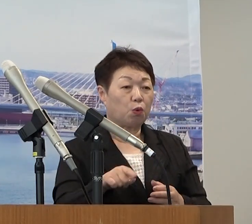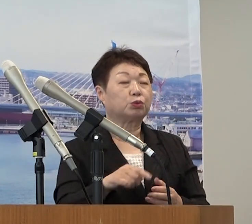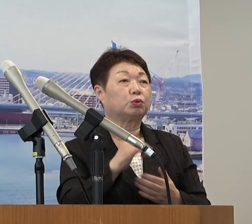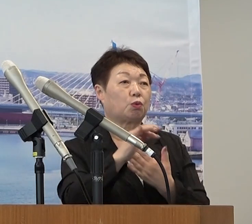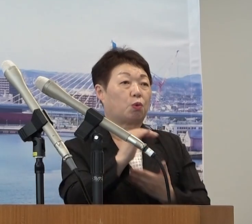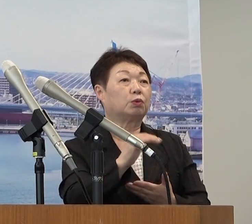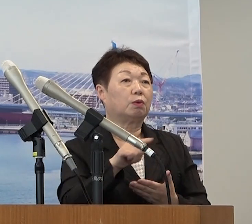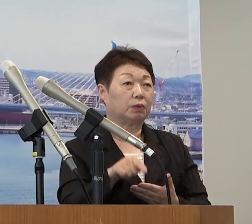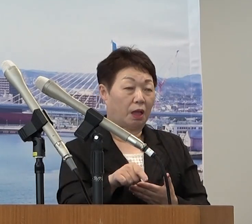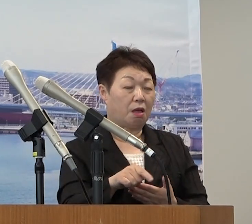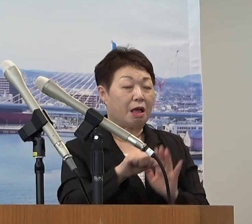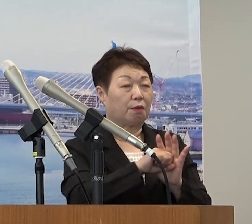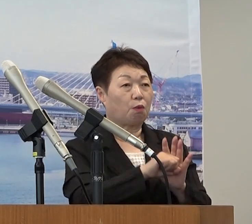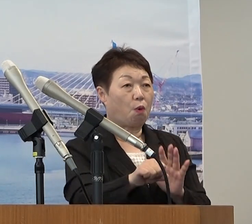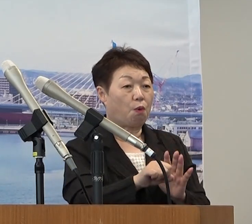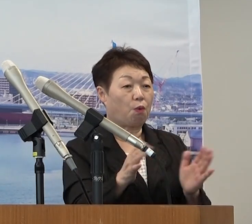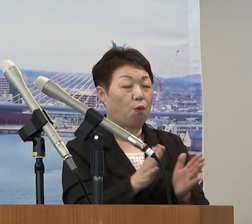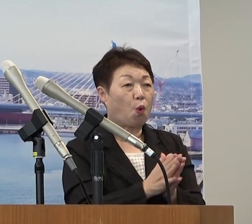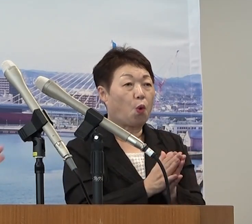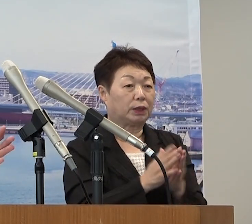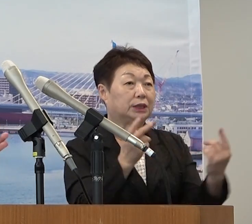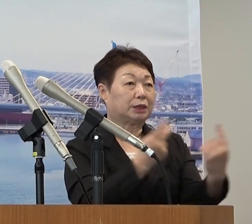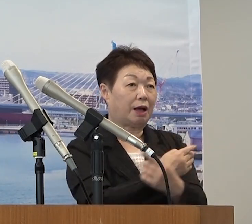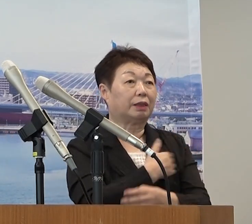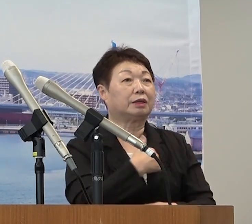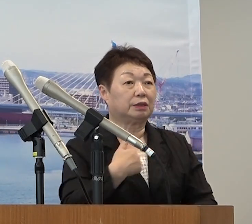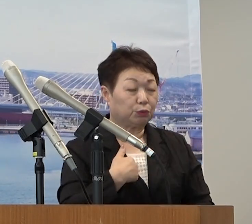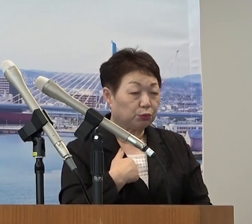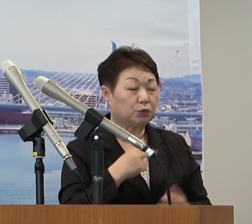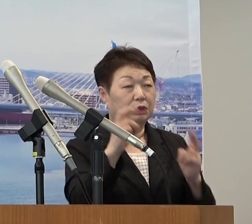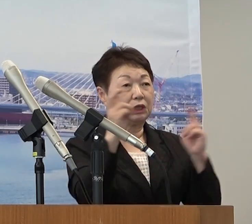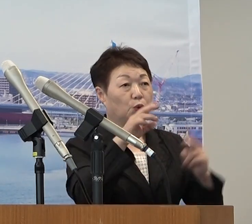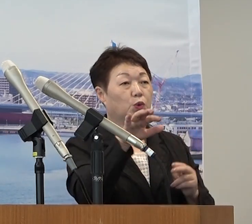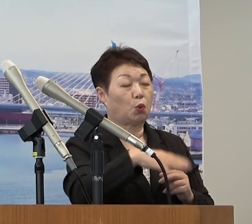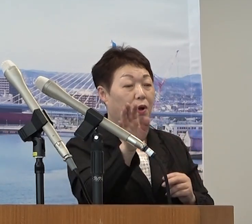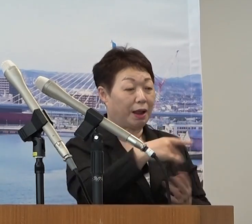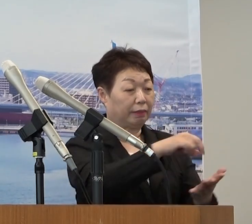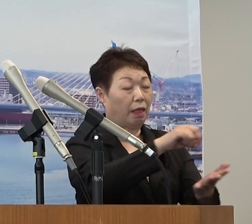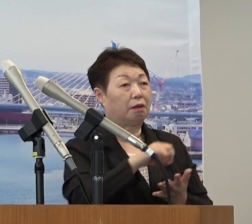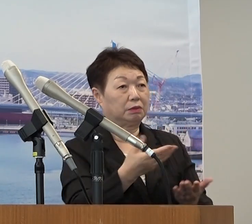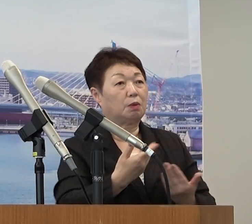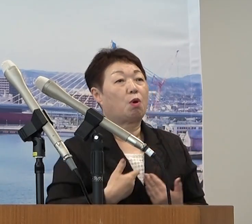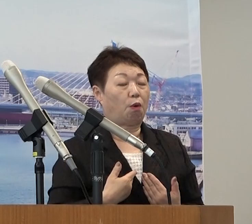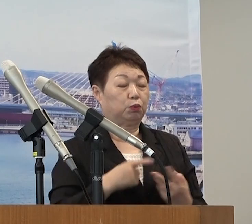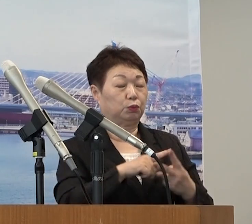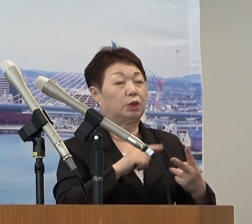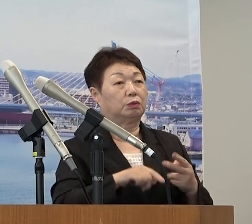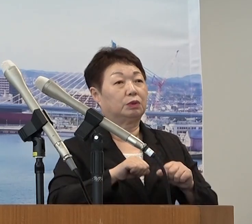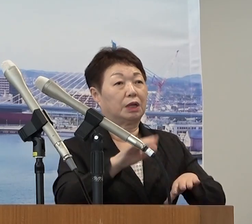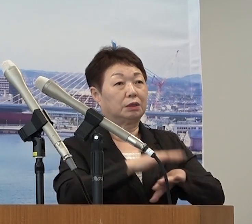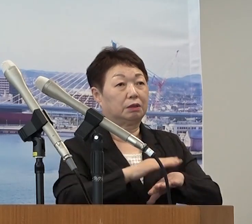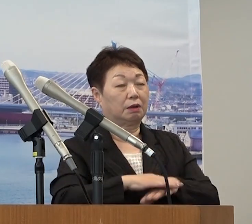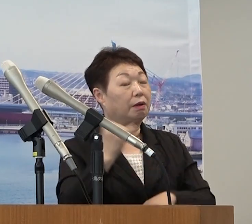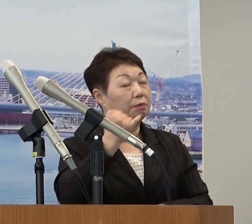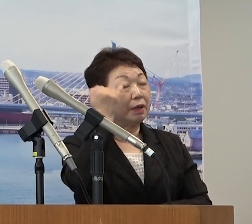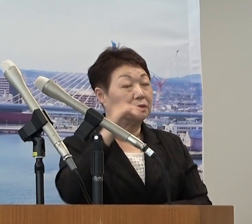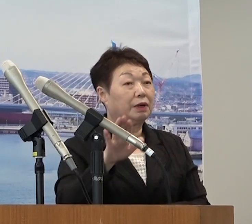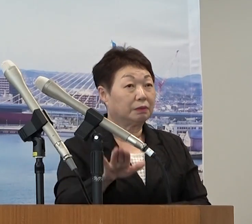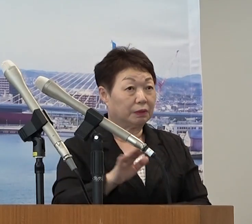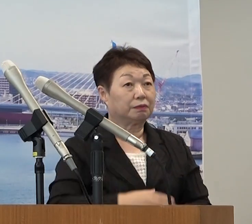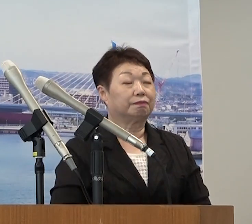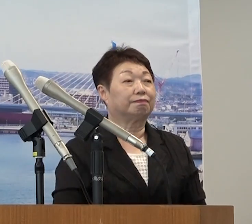ってあの合理化できるんですよって話があればそれは事業者側から提案をしてもらうというそんな感じでイメージをしております